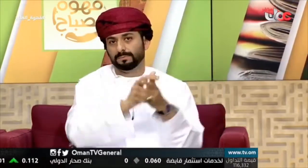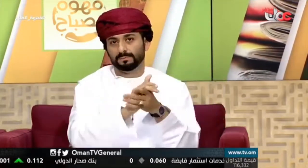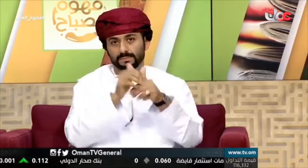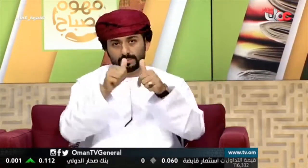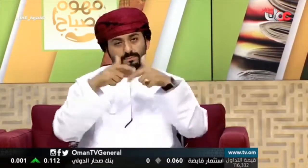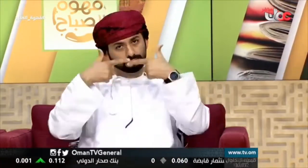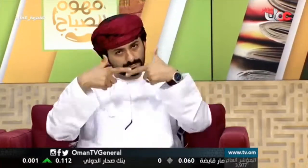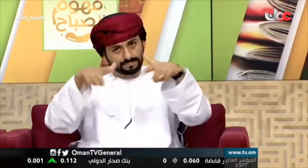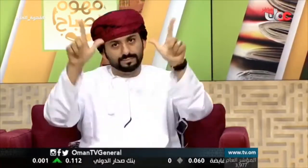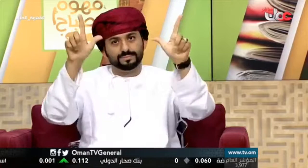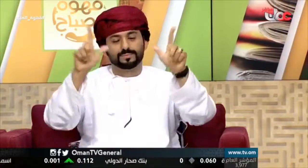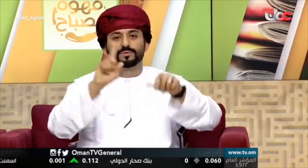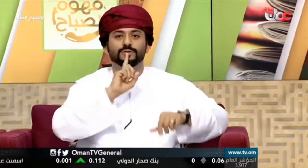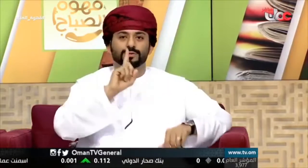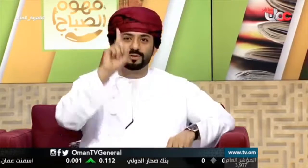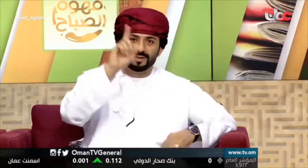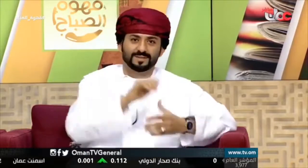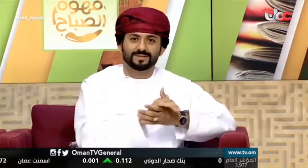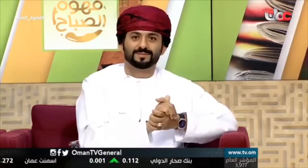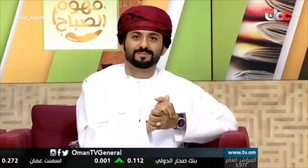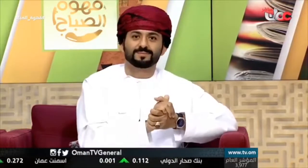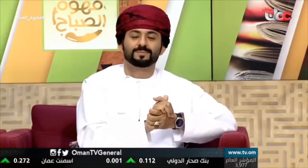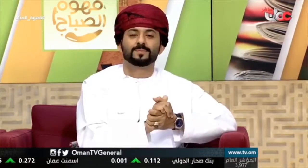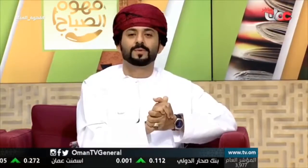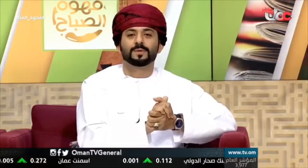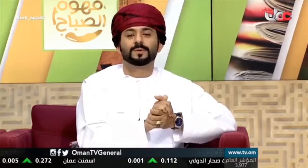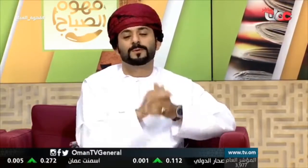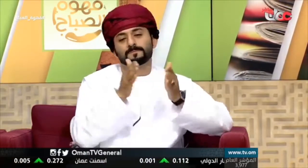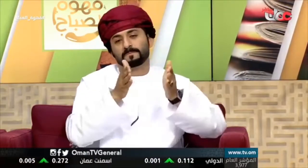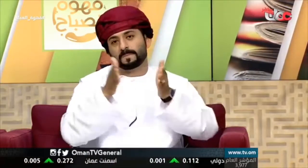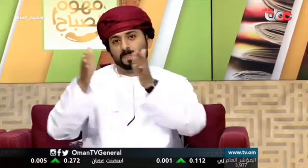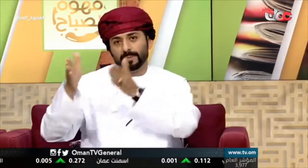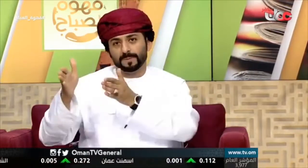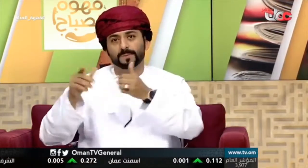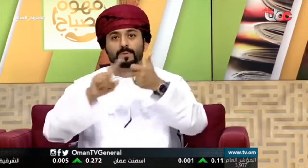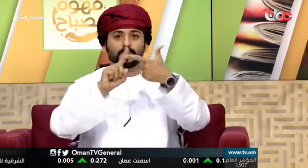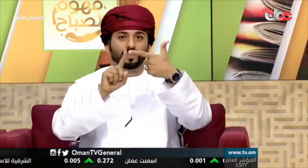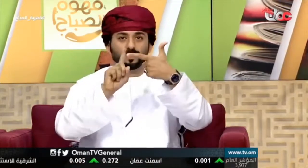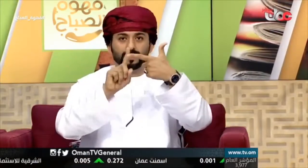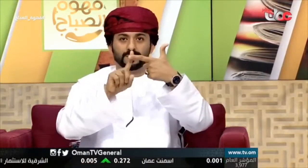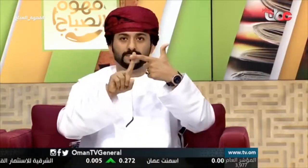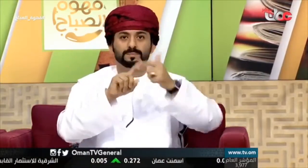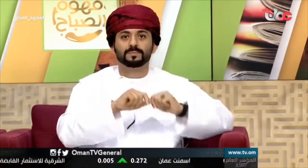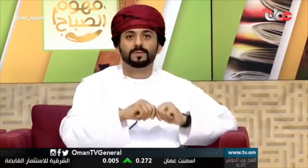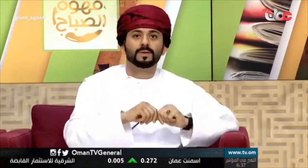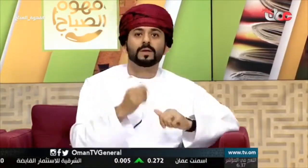6/7/2019. ونتمنى للجميع أيضا أنه يوصل هذا الإعلان ونستفيد من هذه البرامج. ثانيا،